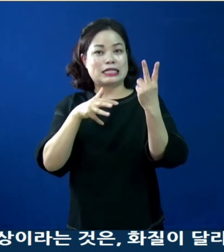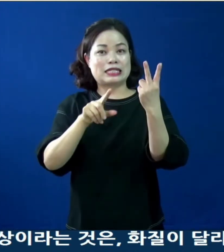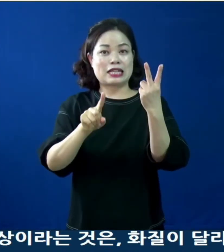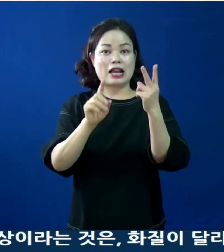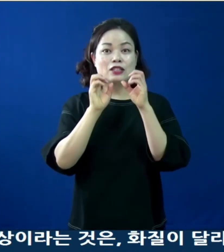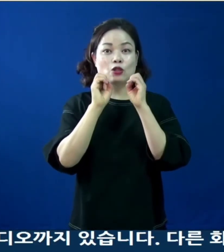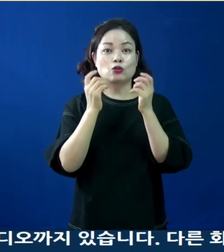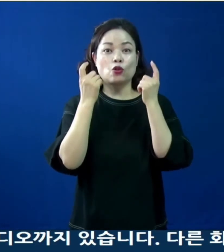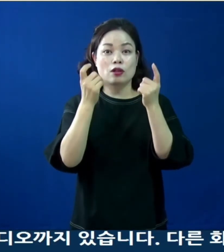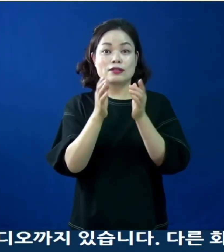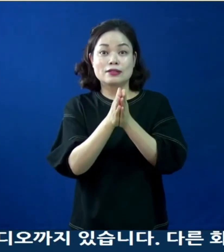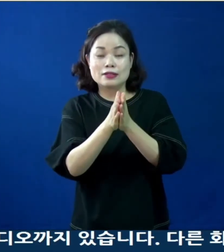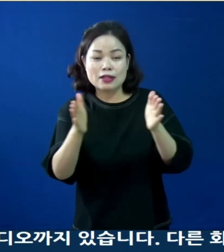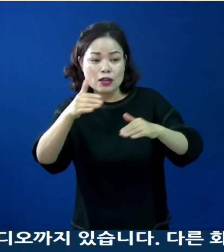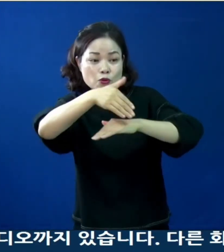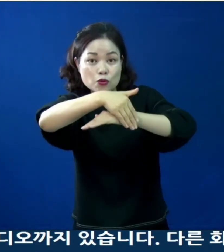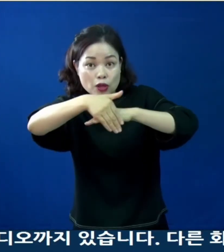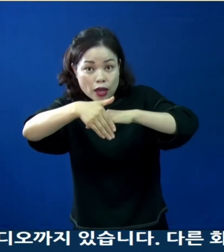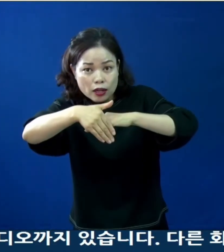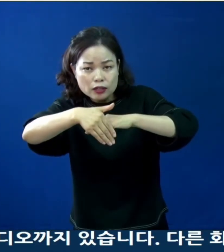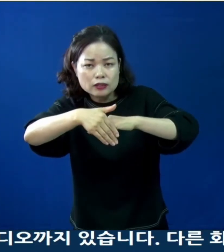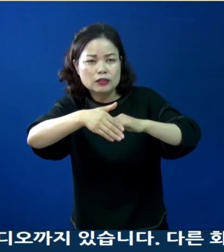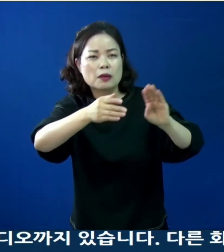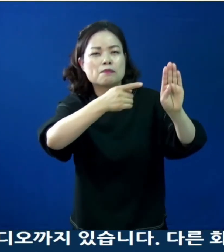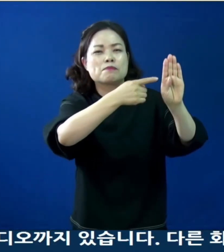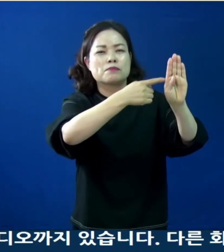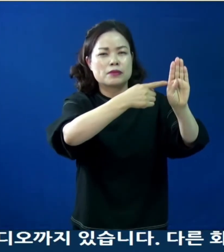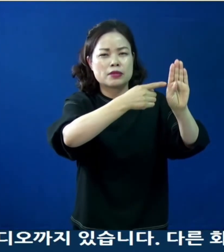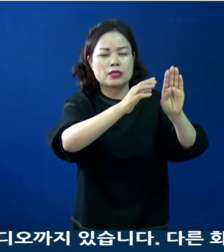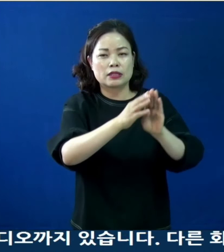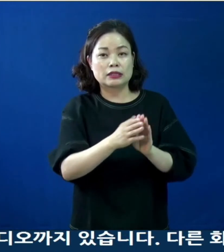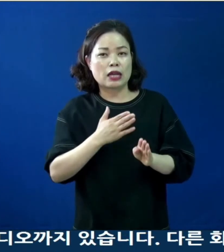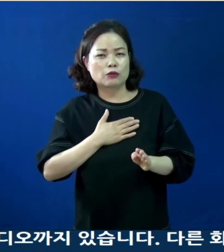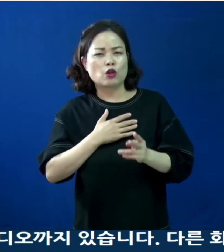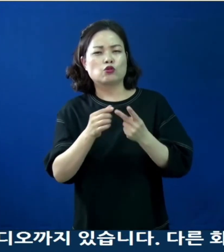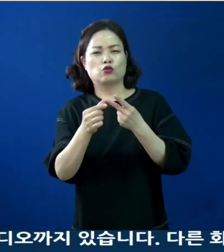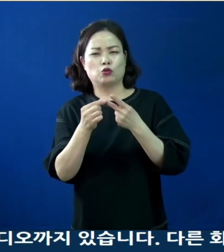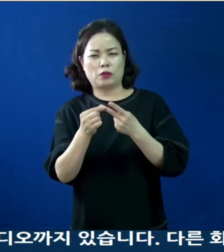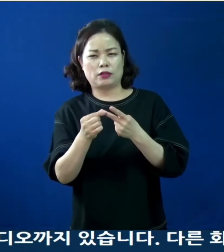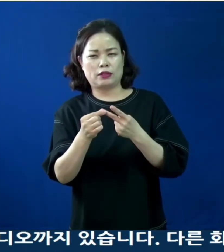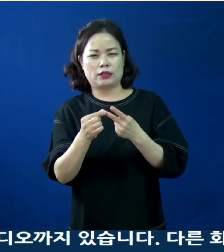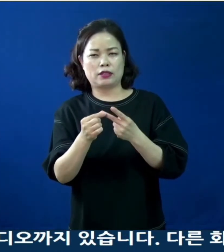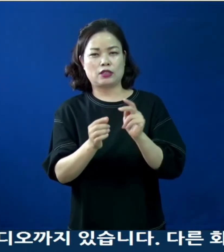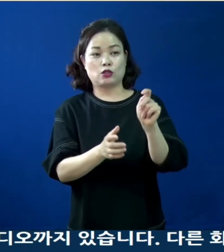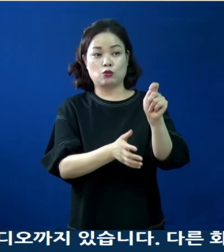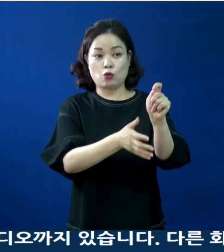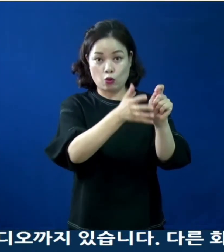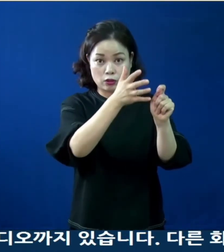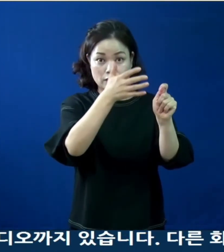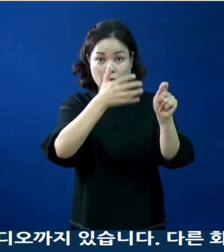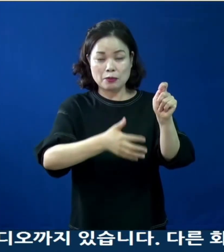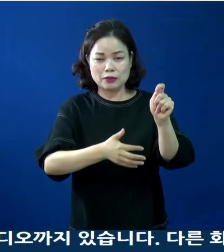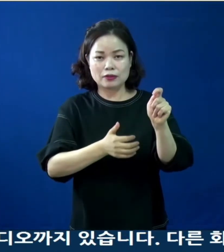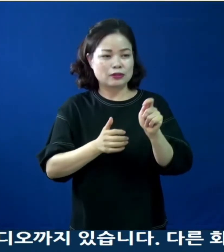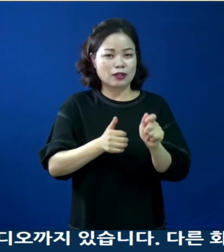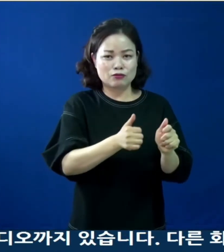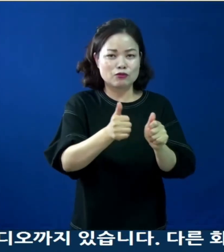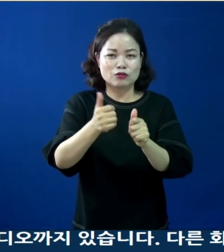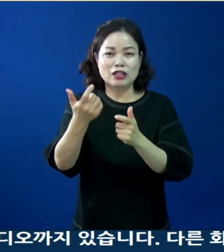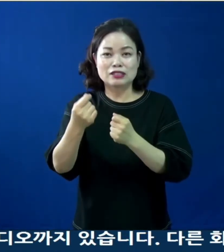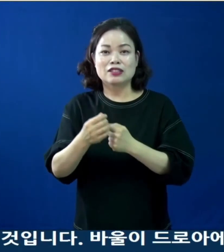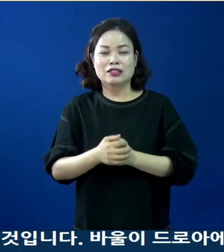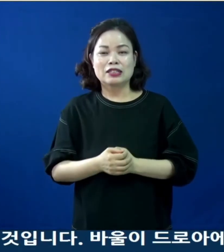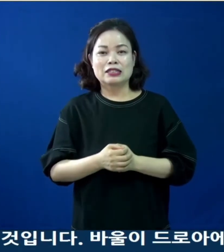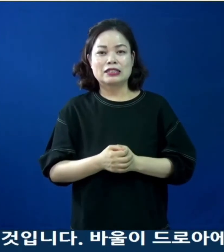2차 전도 여행에 바울이 계획하고 간 것은 빌립보고요. 제가 보기엔 두 번째 계획한 건 고린도예요. 나머지들은 그냥 쫓겨다닌 거예요.